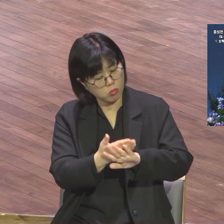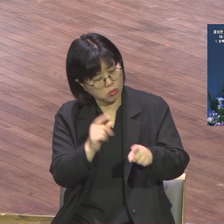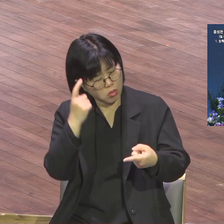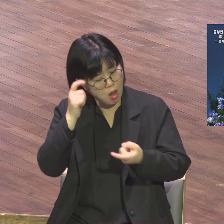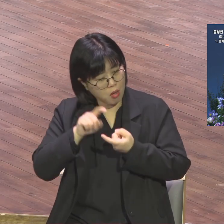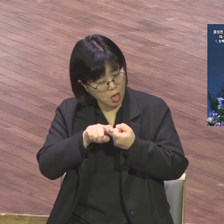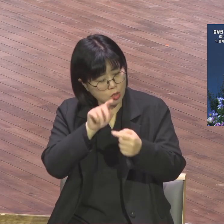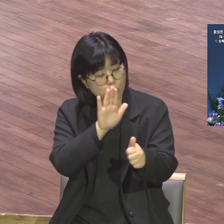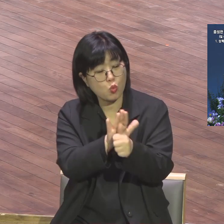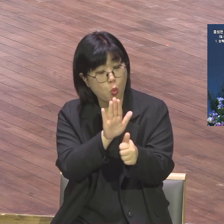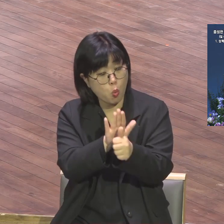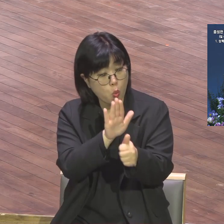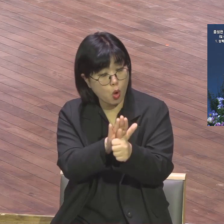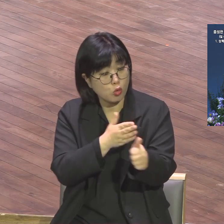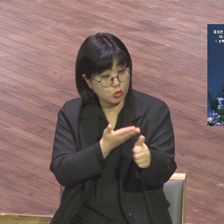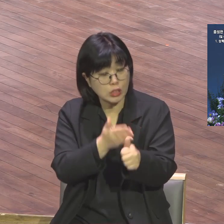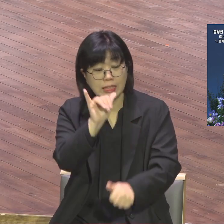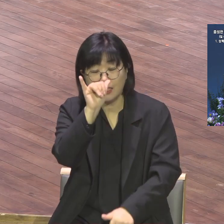줄 아느냐